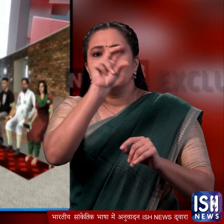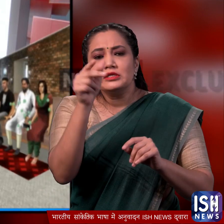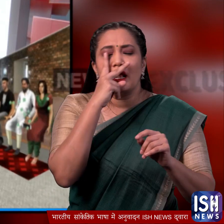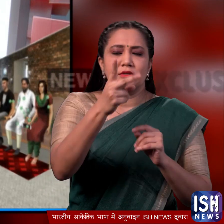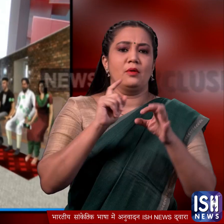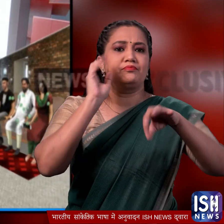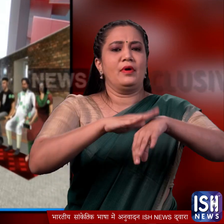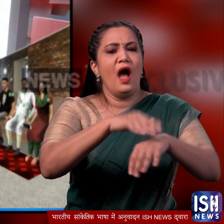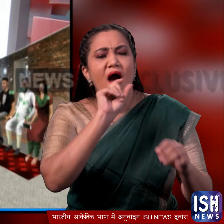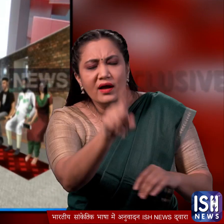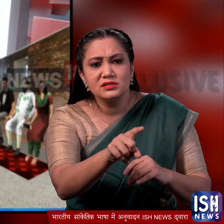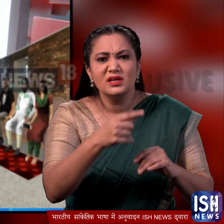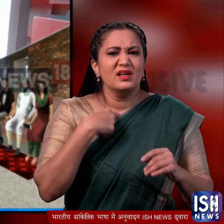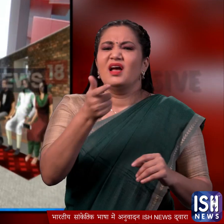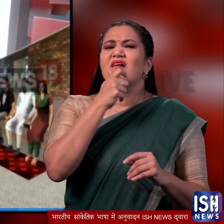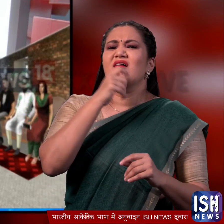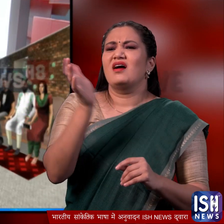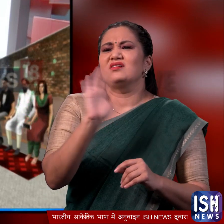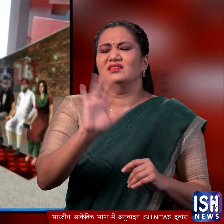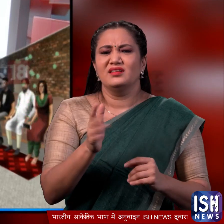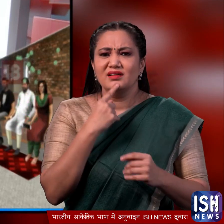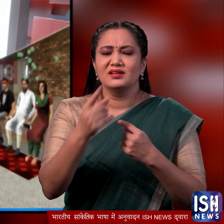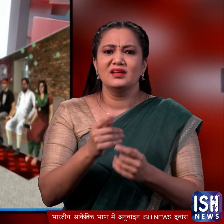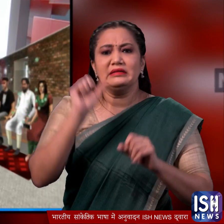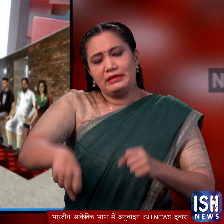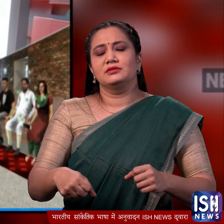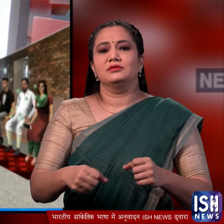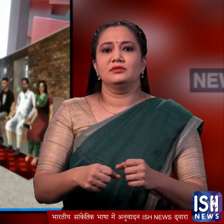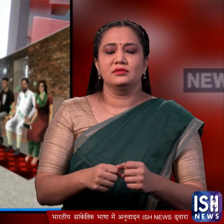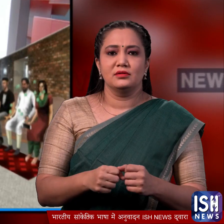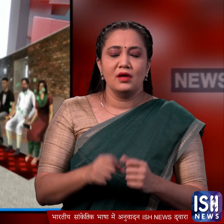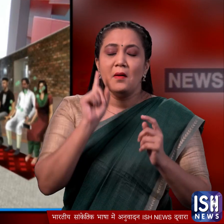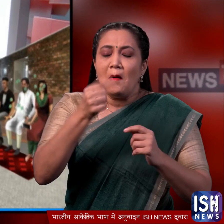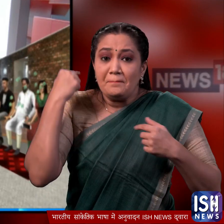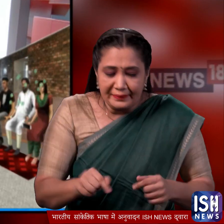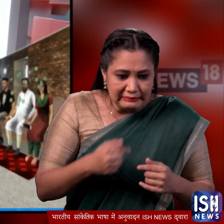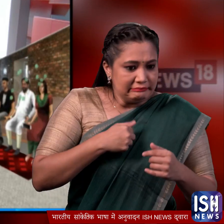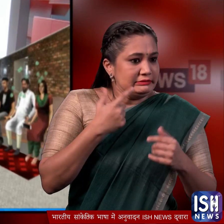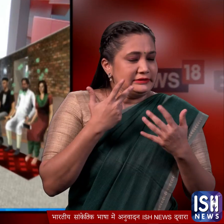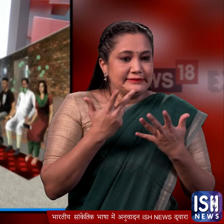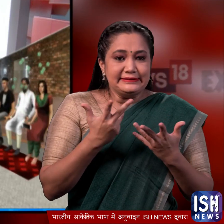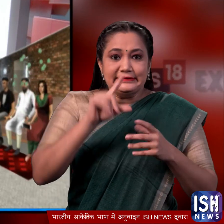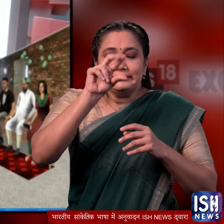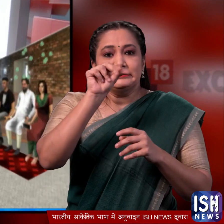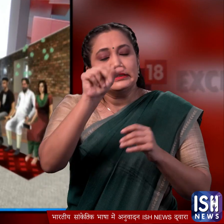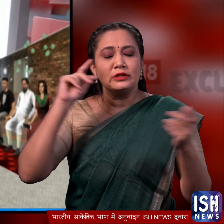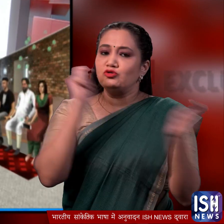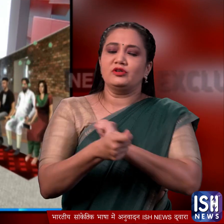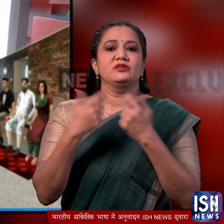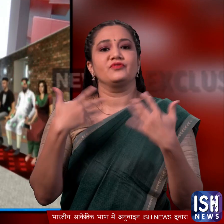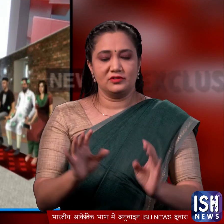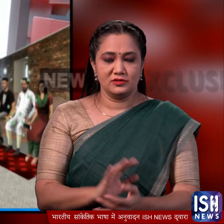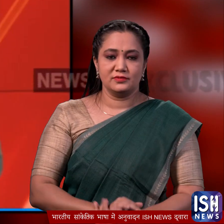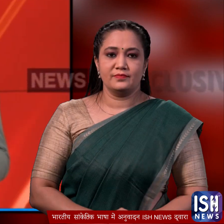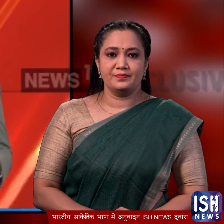स्टेटस को देखकर पूछा गया। इस पर उन्होंने हंसी मजाक के मूड में ही कहा हाँ, लेकिन गलती का एहसास होते ही उन्होंने व्हाट्सएप स्टेटस हटा